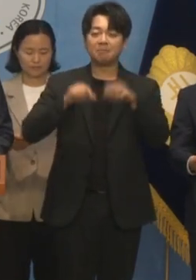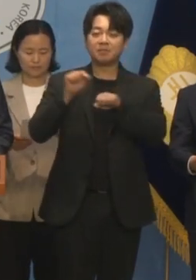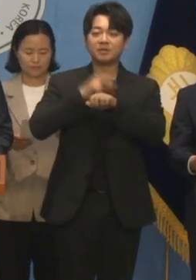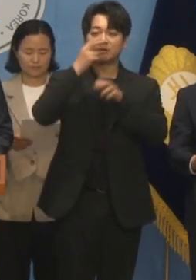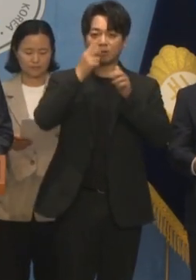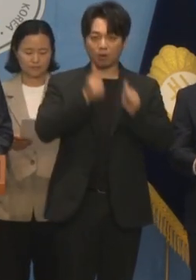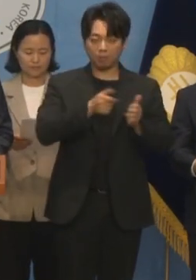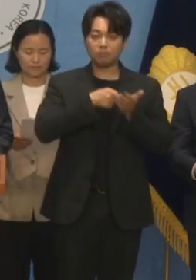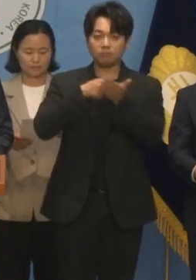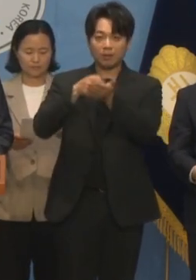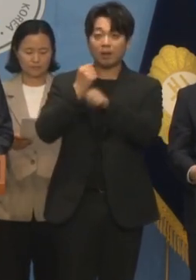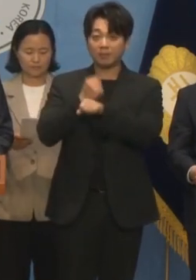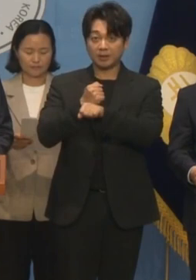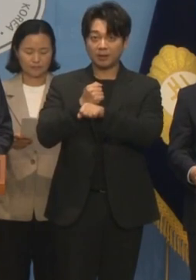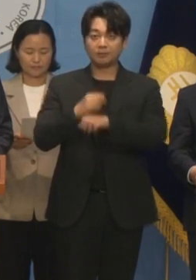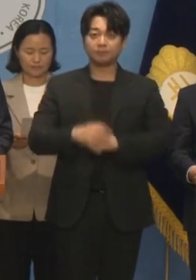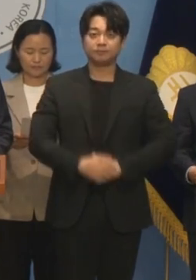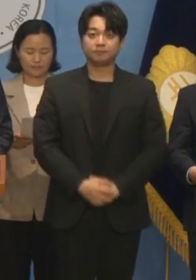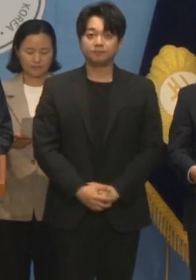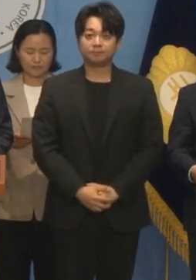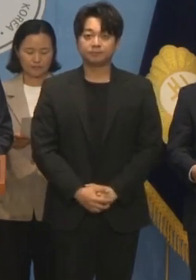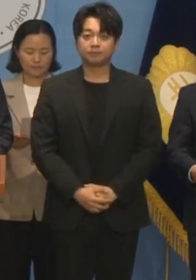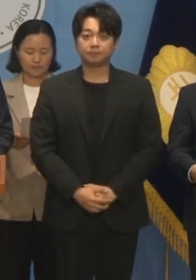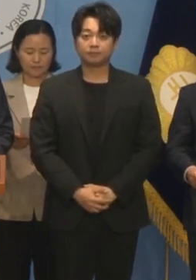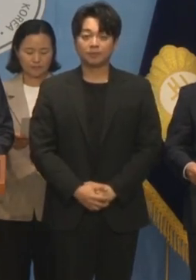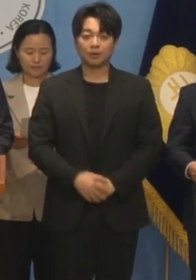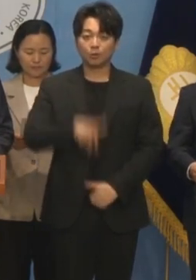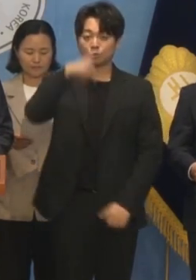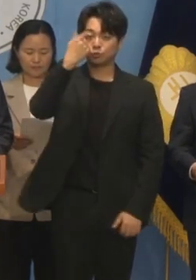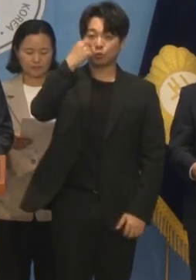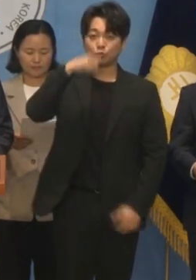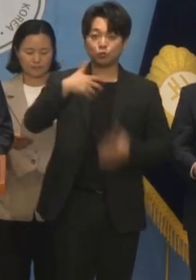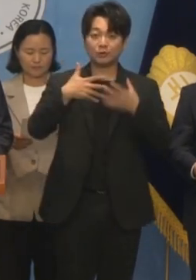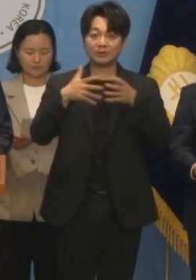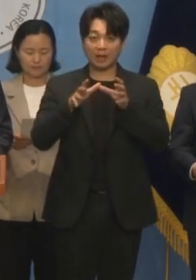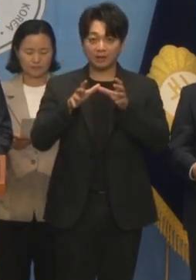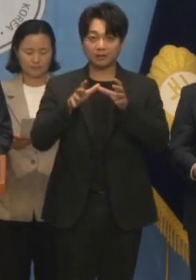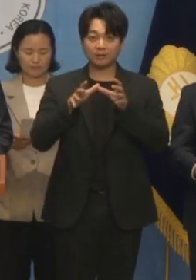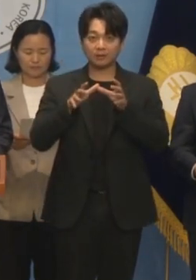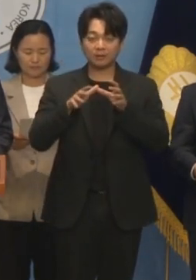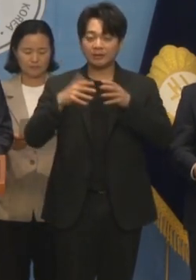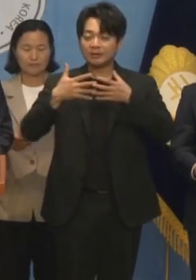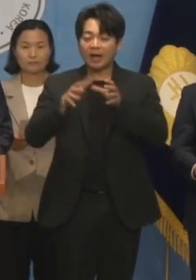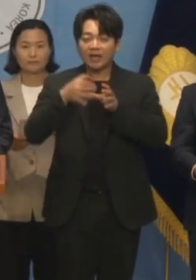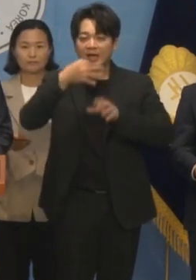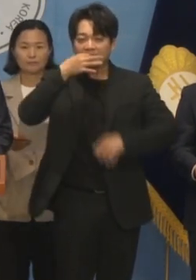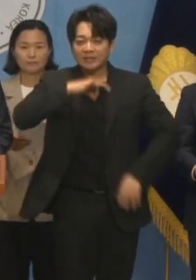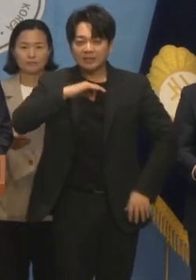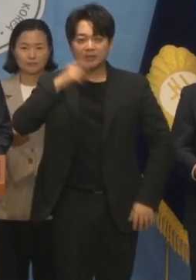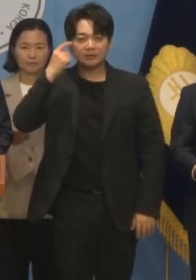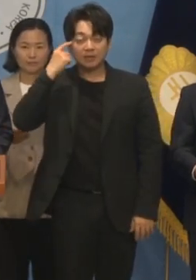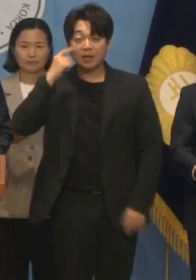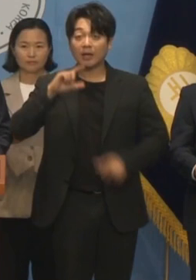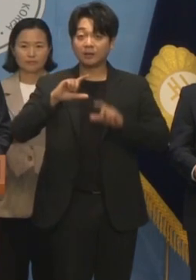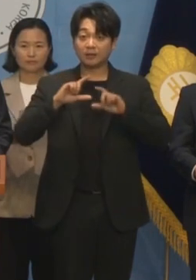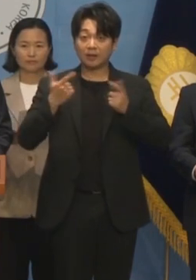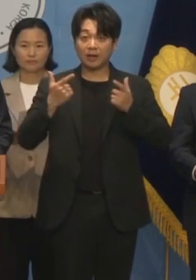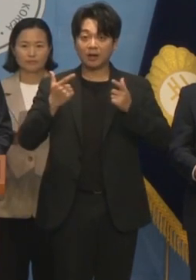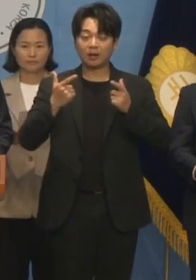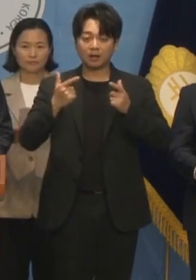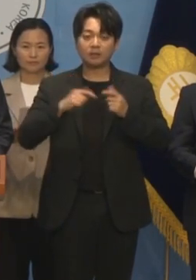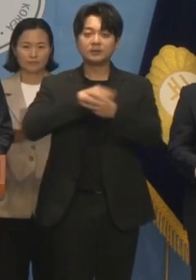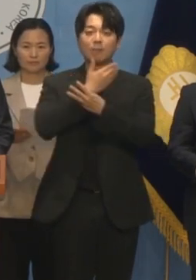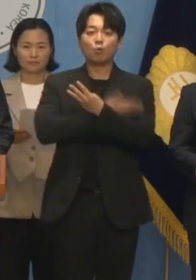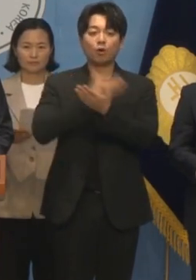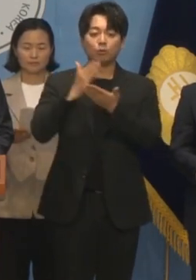제안합니다. 원내 3당인 혁신당은 당리당략이 아니라 민주주의 3권 분립의